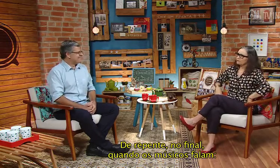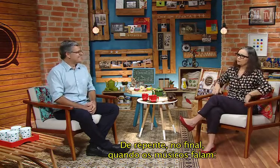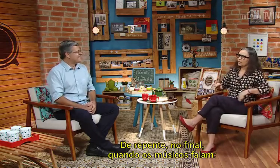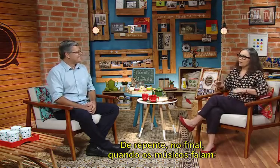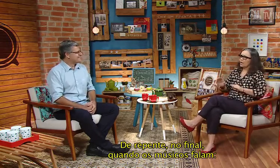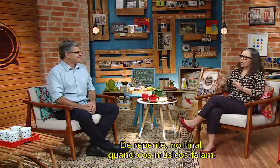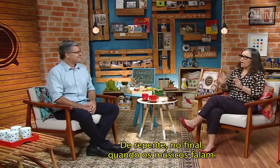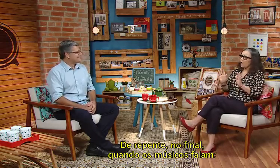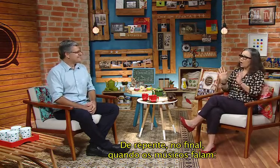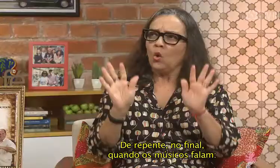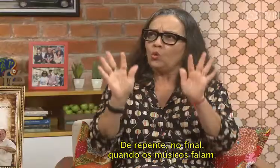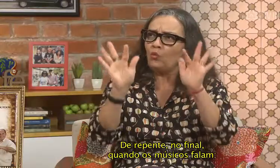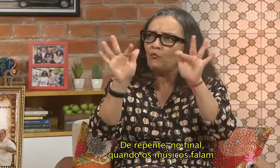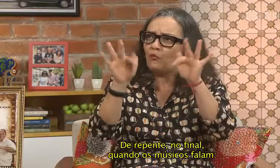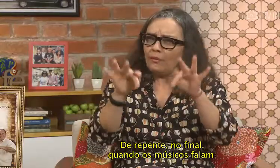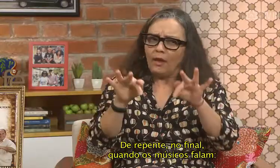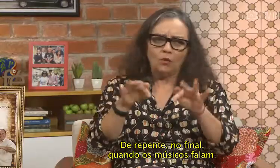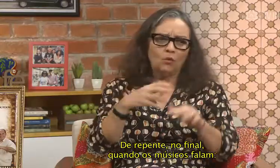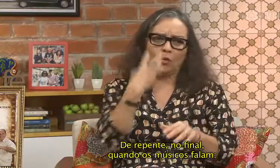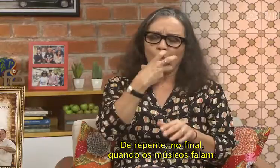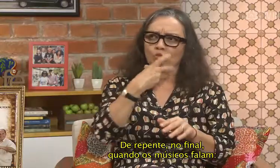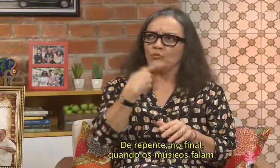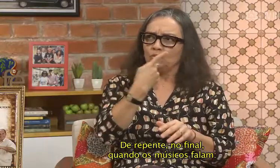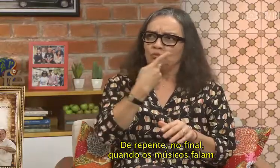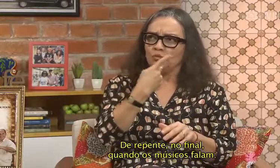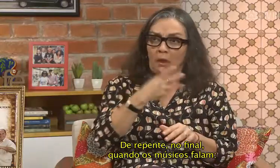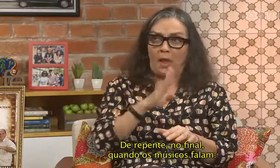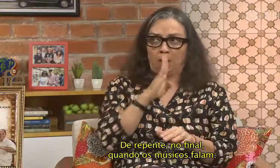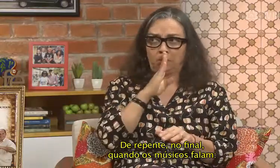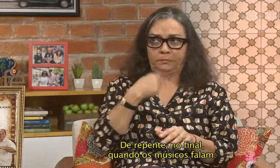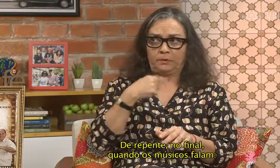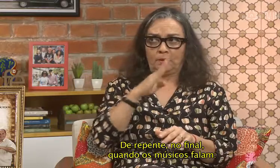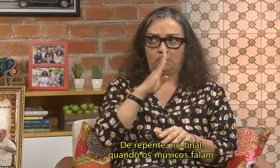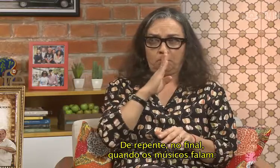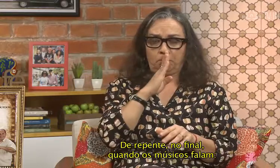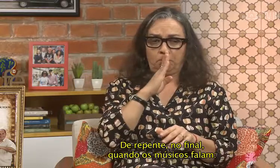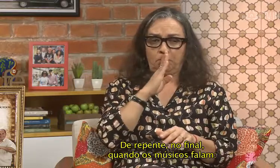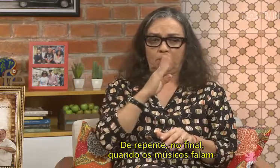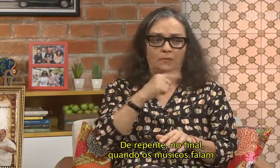repente No final Quando os músicos falam